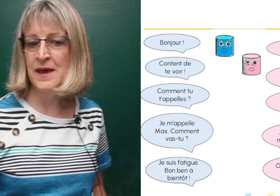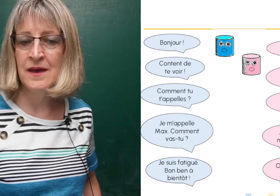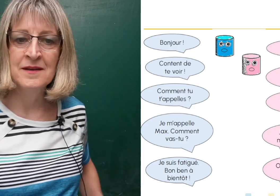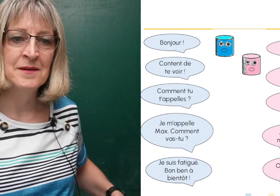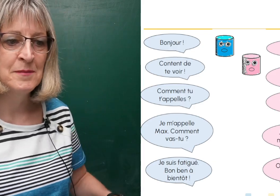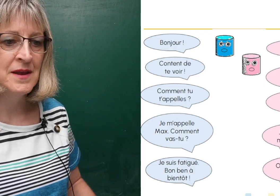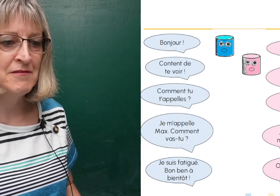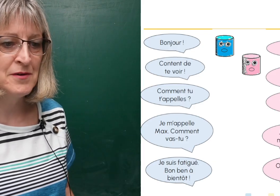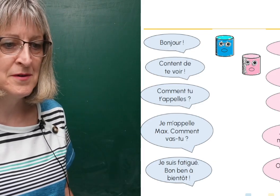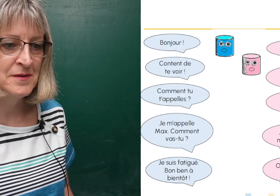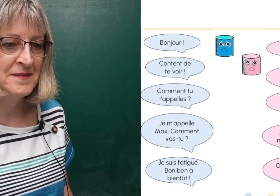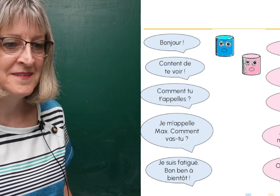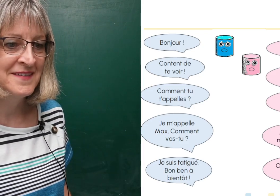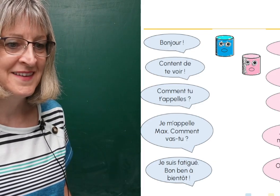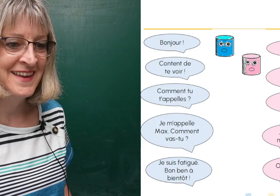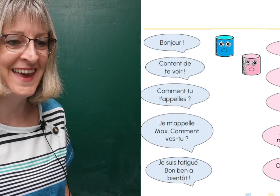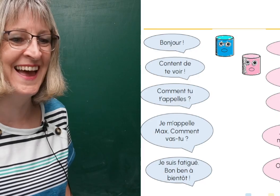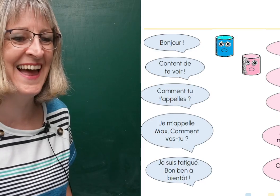Super! Bravo!